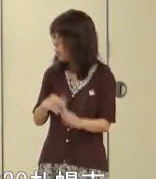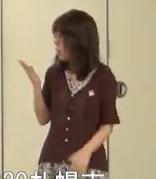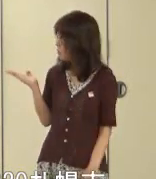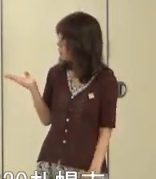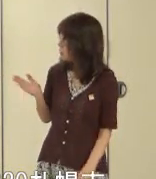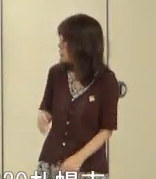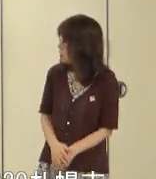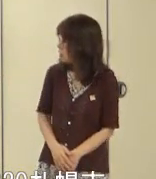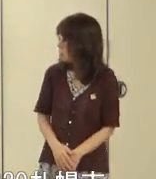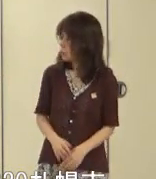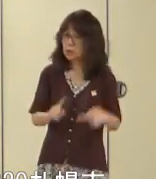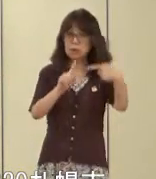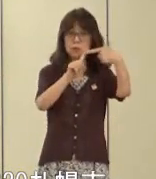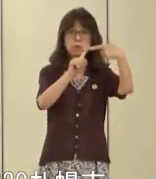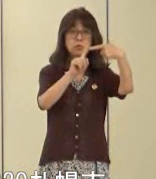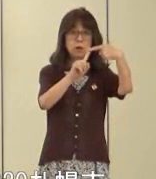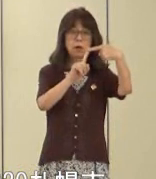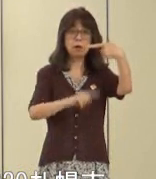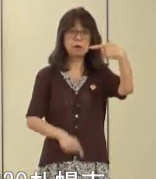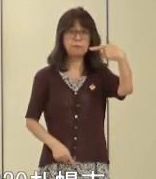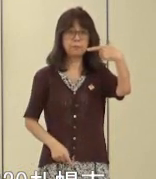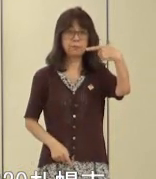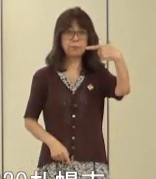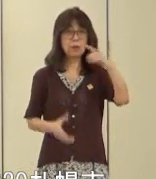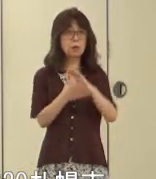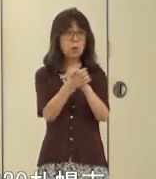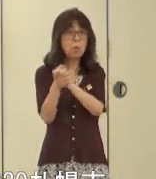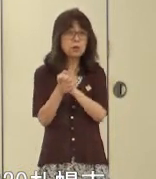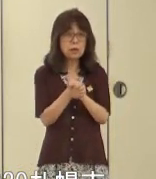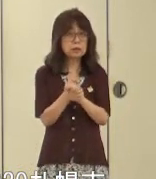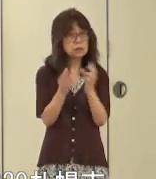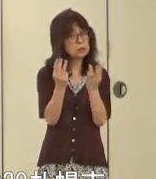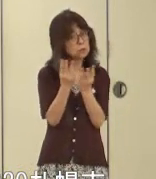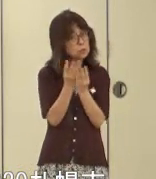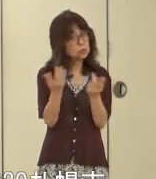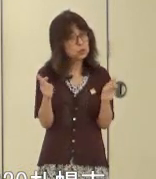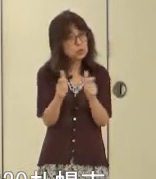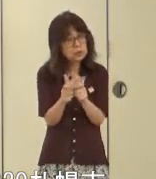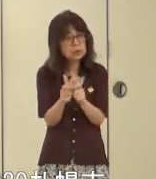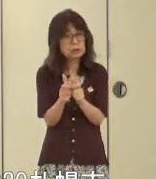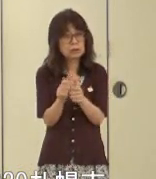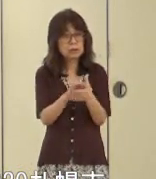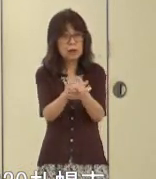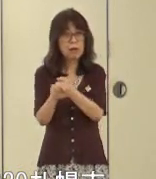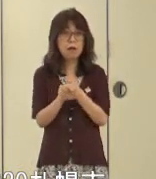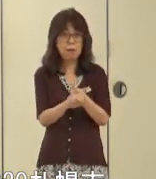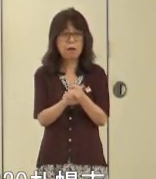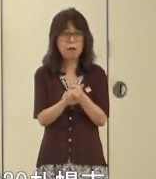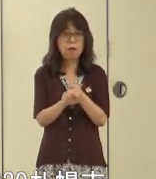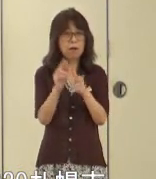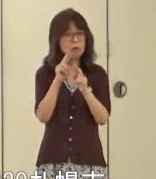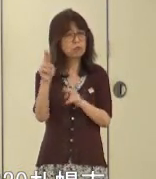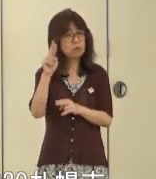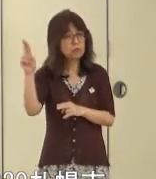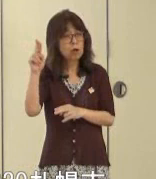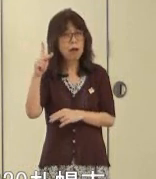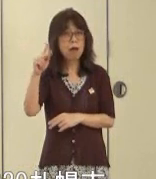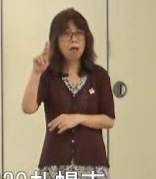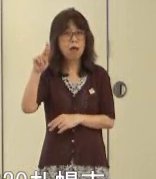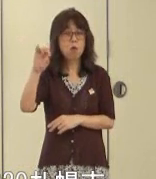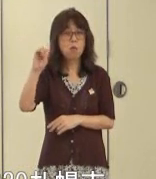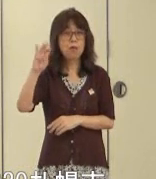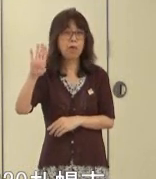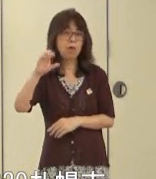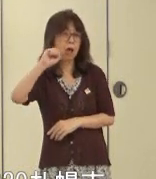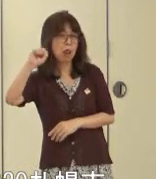ました。一つは、まあ、友達数人でですね、仲間同士でカラオケに行っていたとか、まあ、